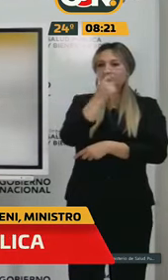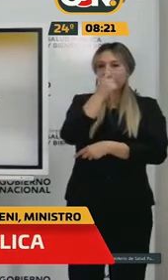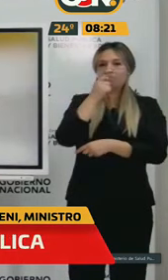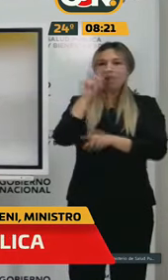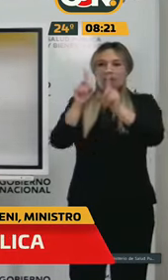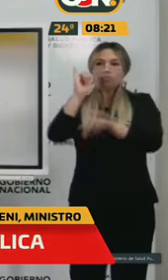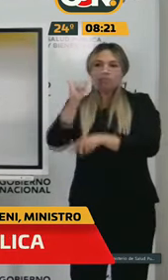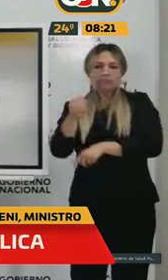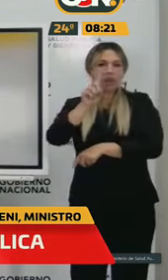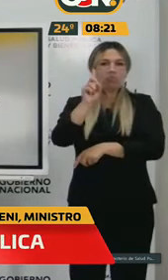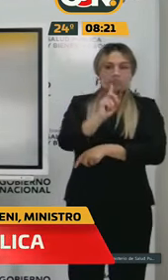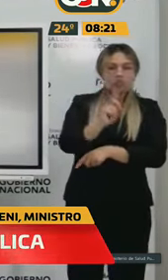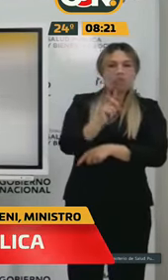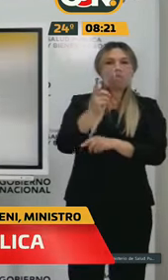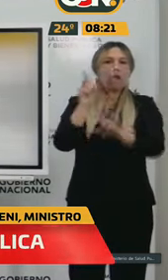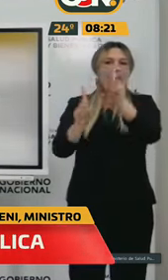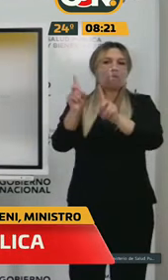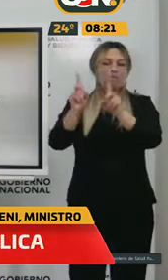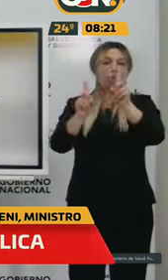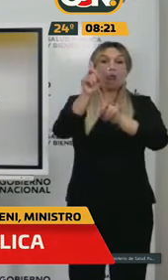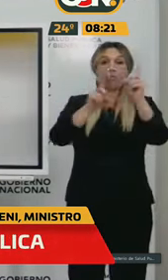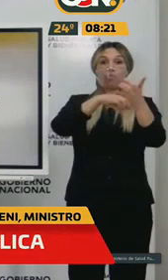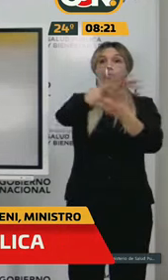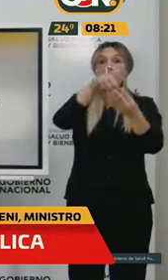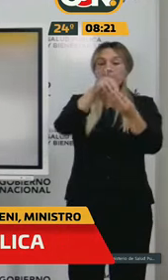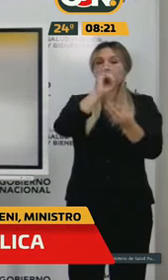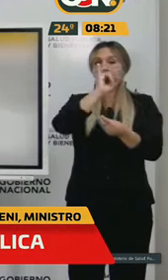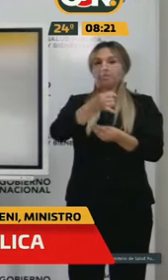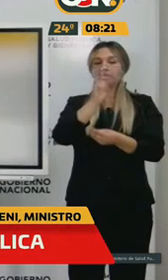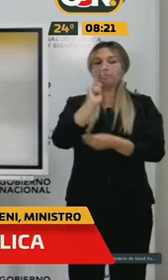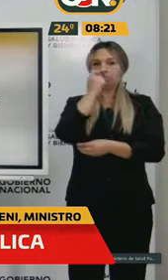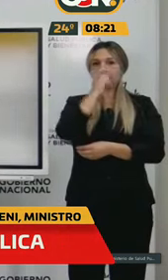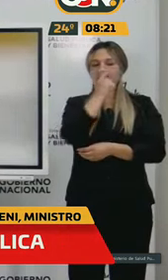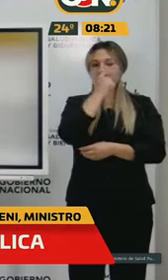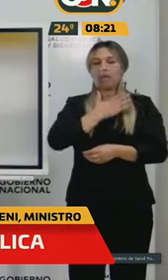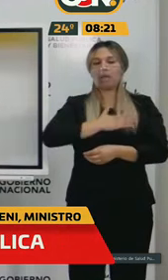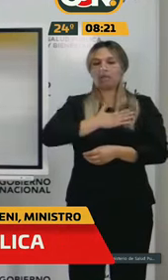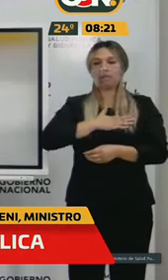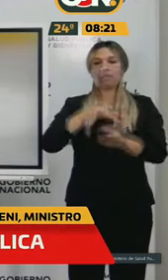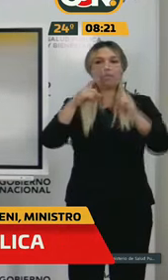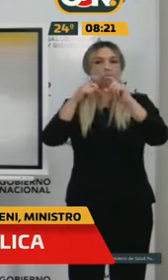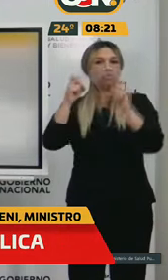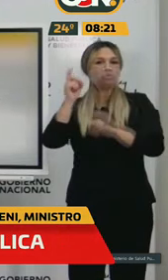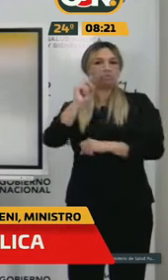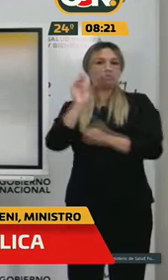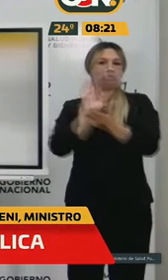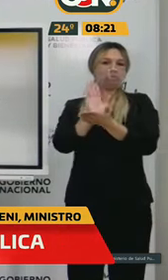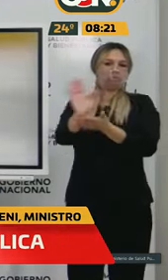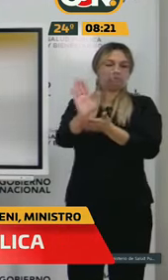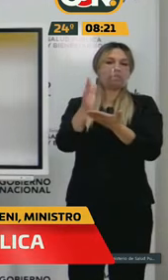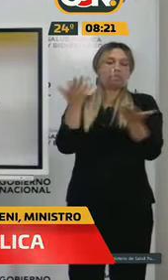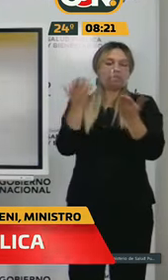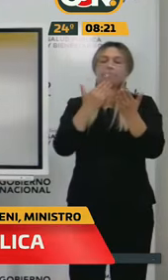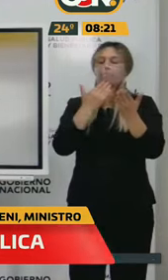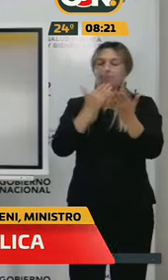poco favorables en algunas de estas comunidades que han pasado por brotes importantes, pero el monitoreo es